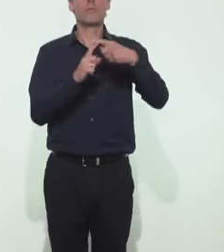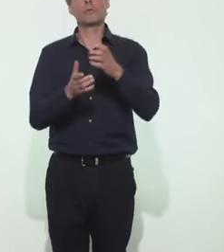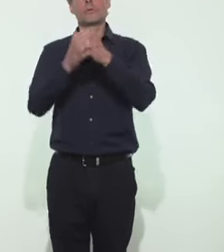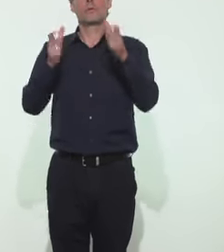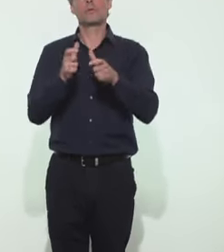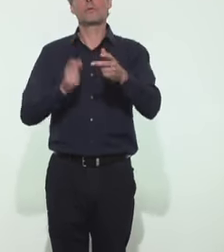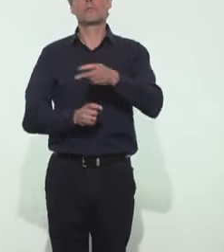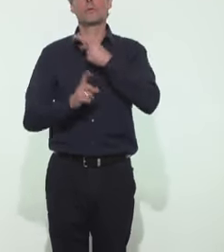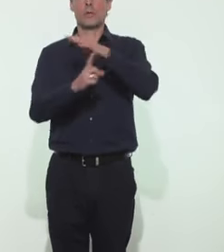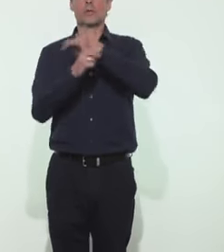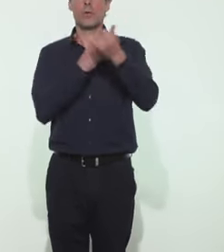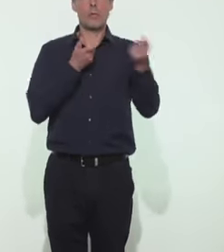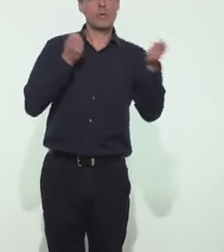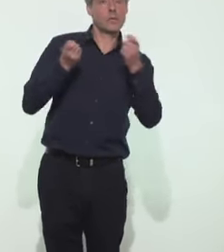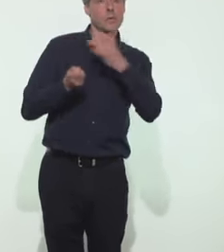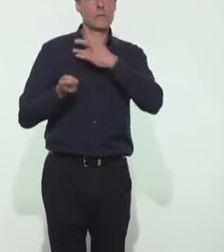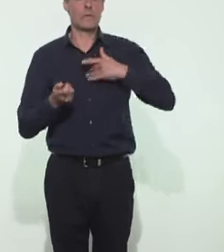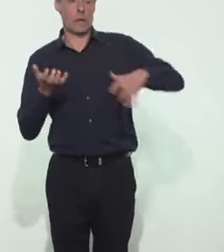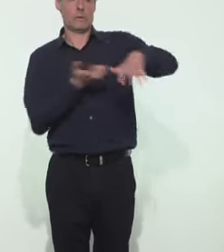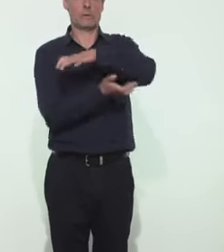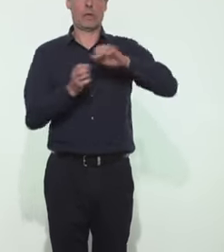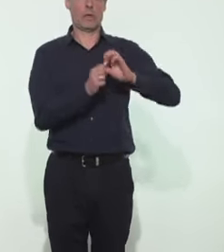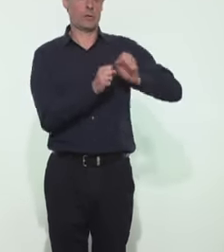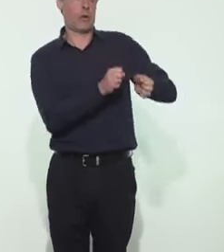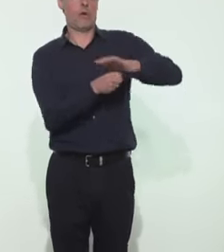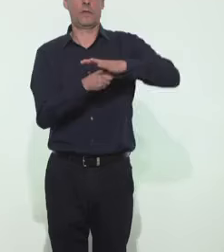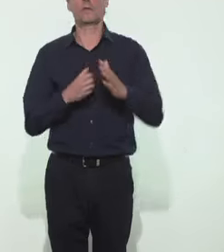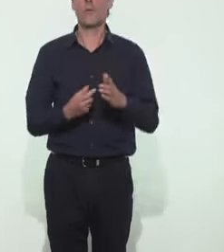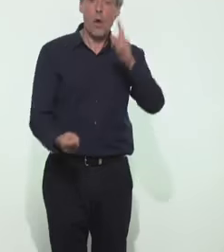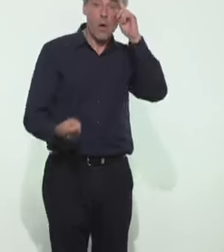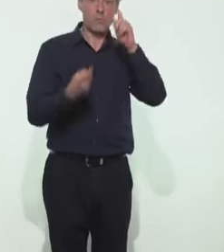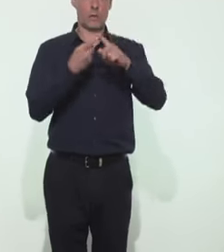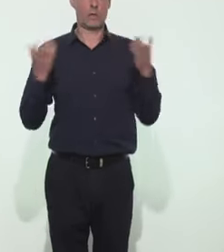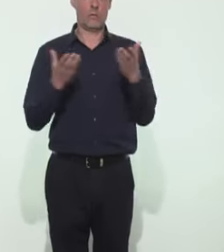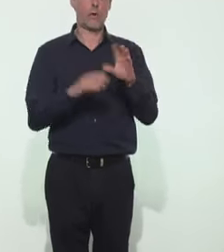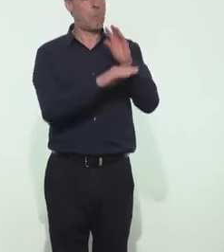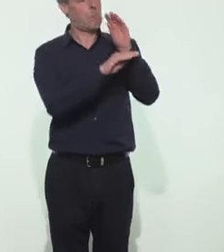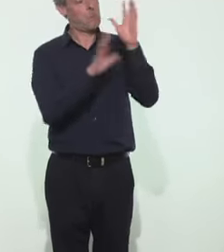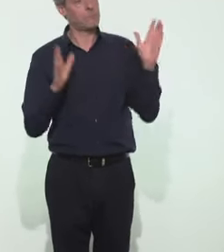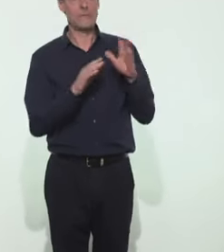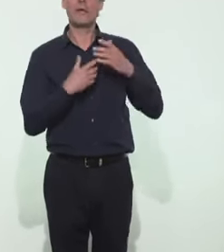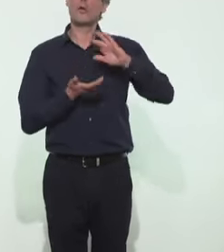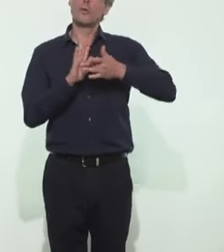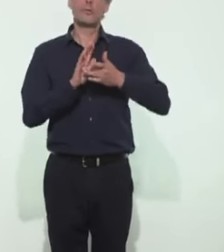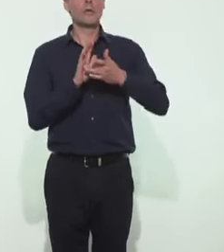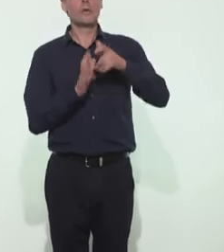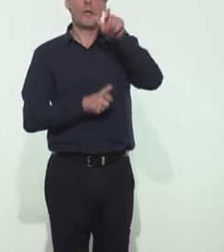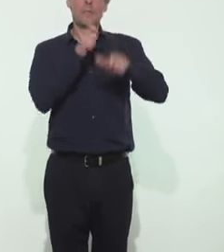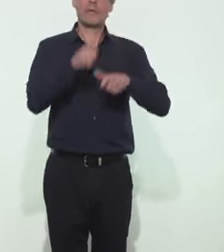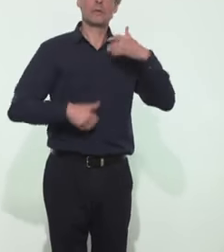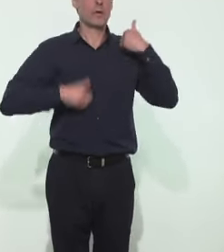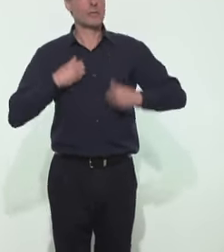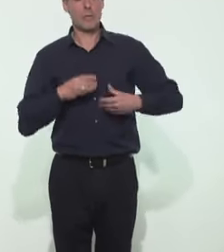sociaux dans la gestion sanitaire de la crise afin en particulier de garantir l'accès aux soins des personnes